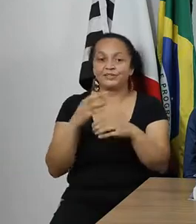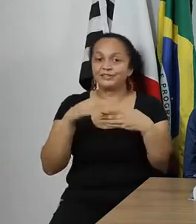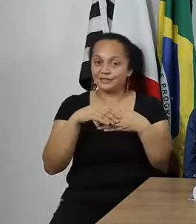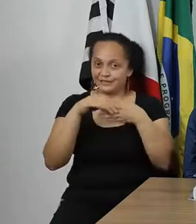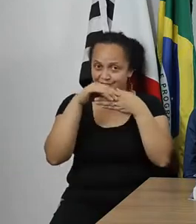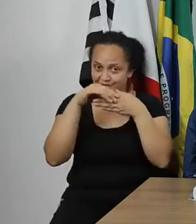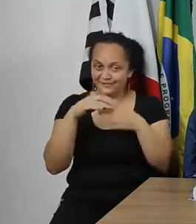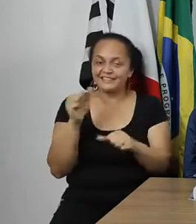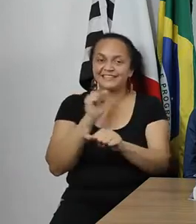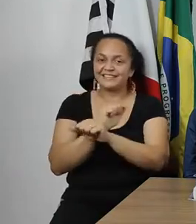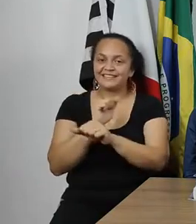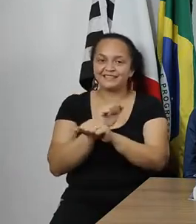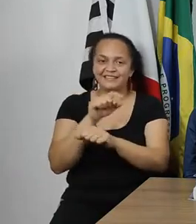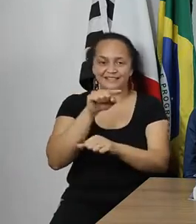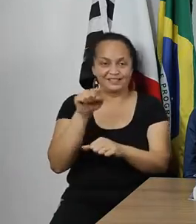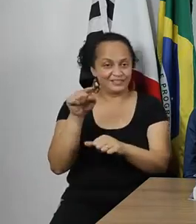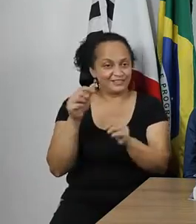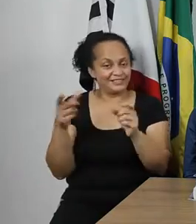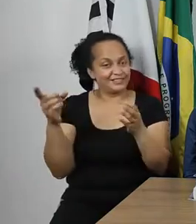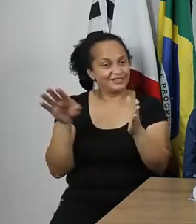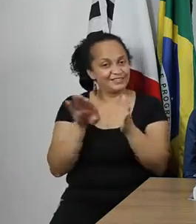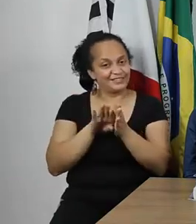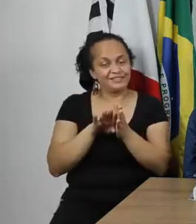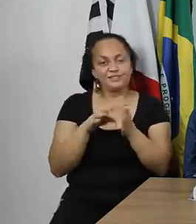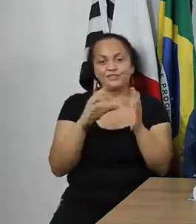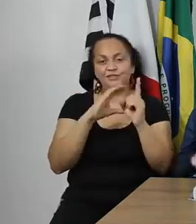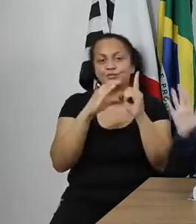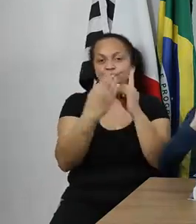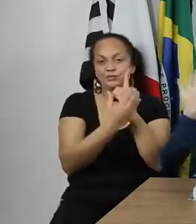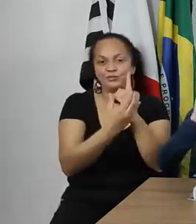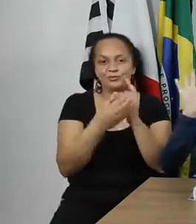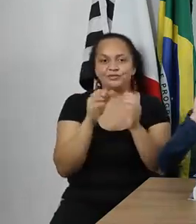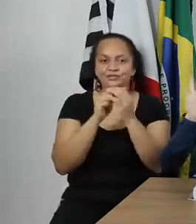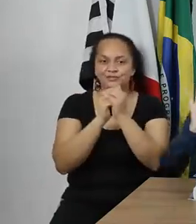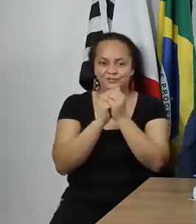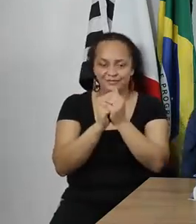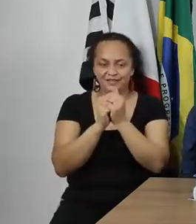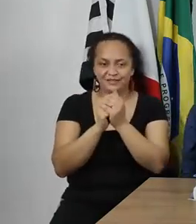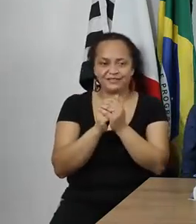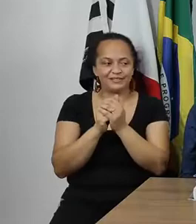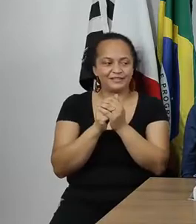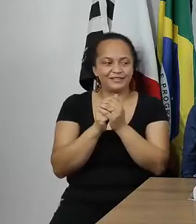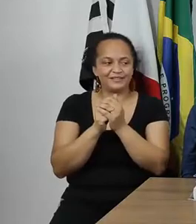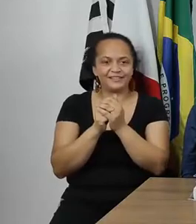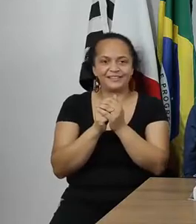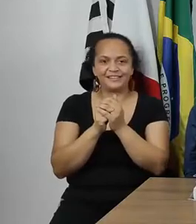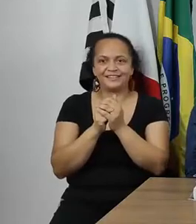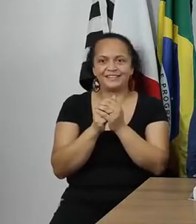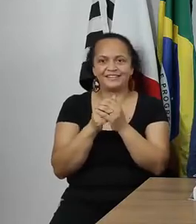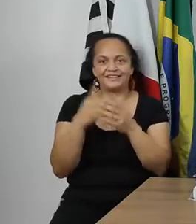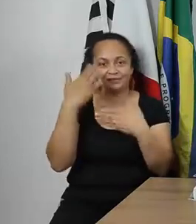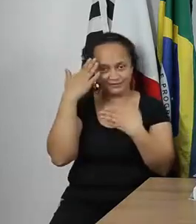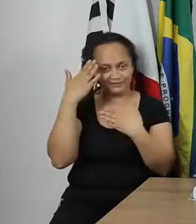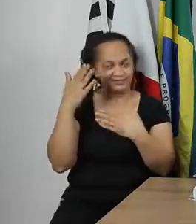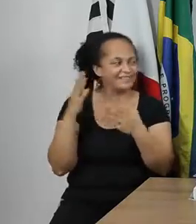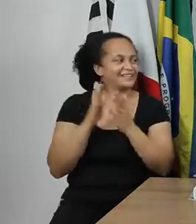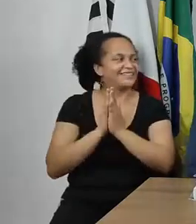espero que a gente se encontre no culto, amém? Amém. Obrigada, gente. Vamos orar? Vamos